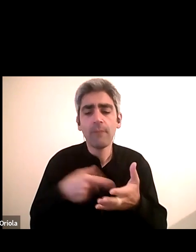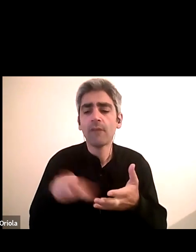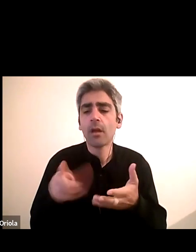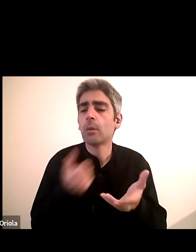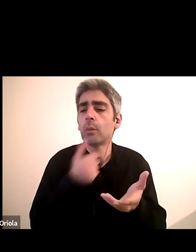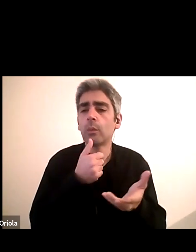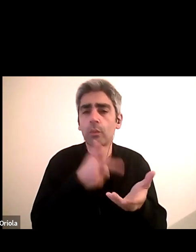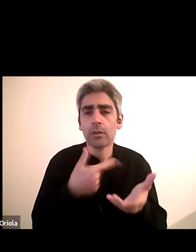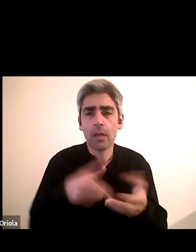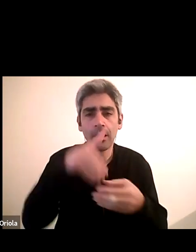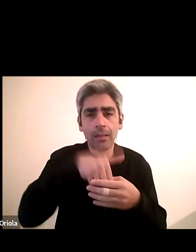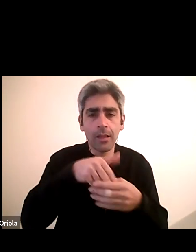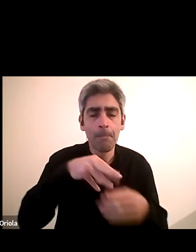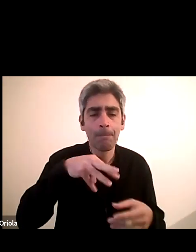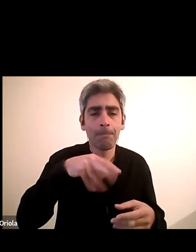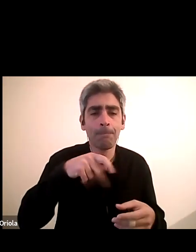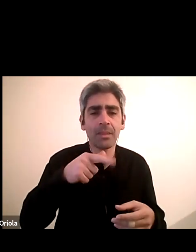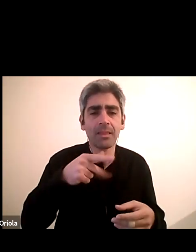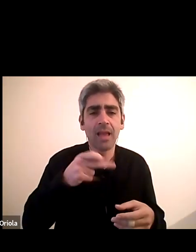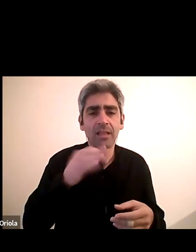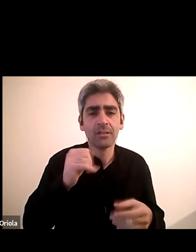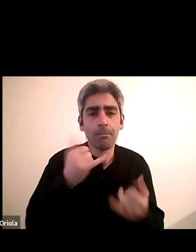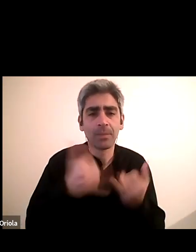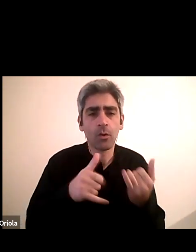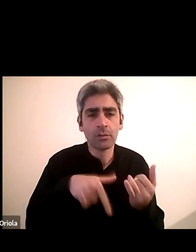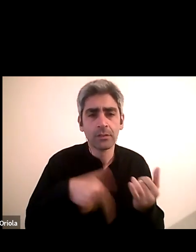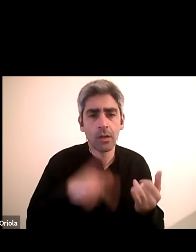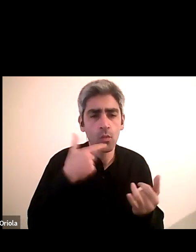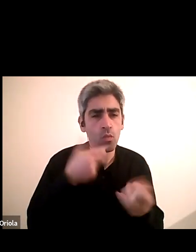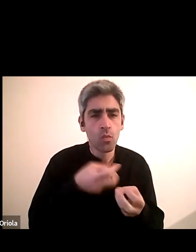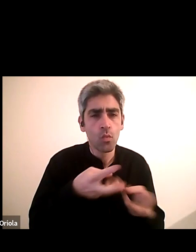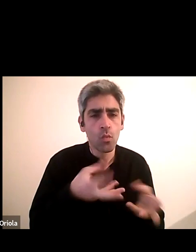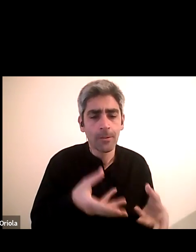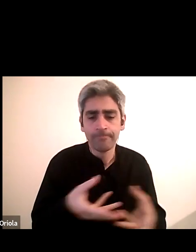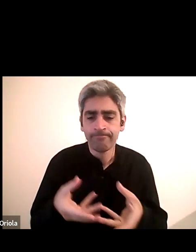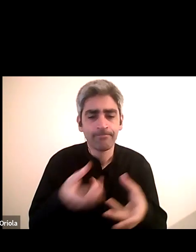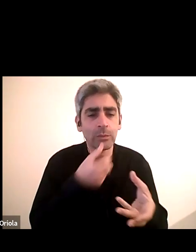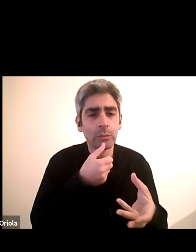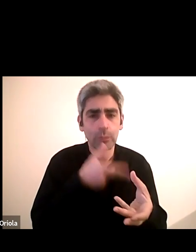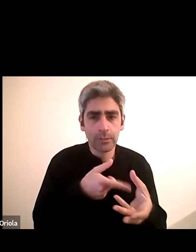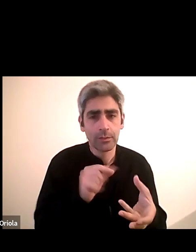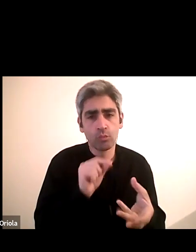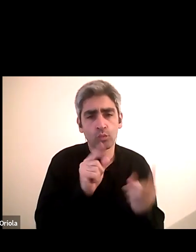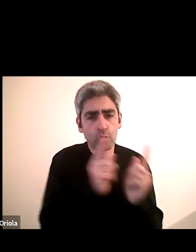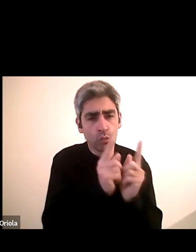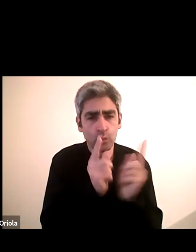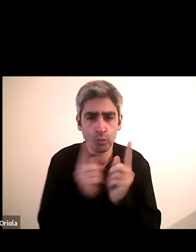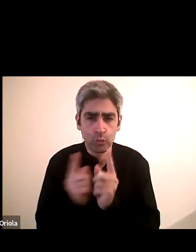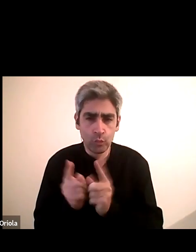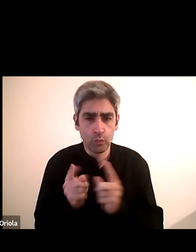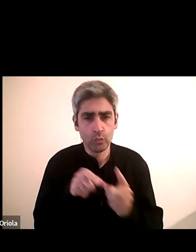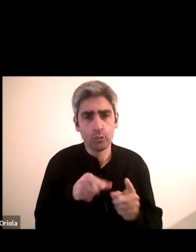têm imensos metais perigosos. E, portanto, este é um bocadinho, e de uma forma muito sucinta, dentro